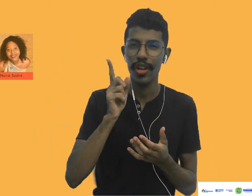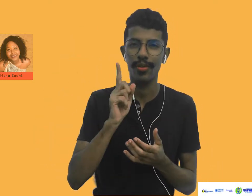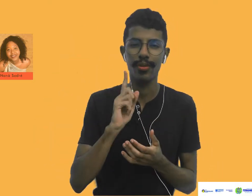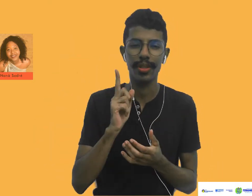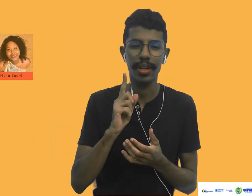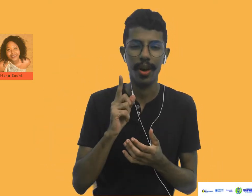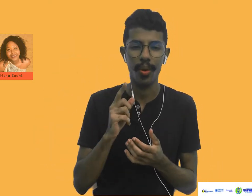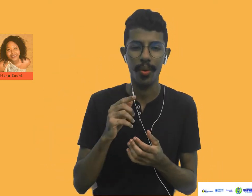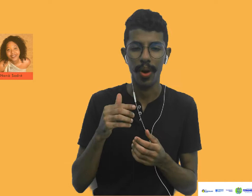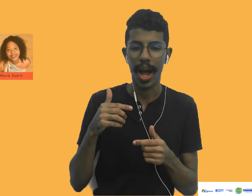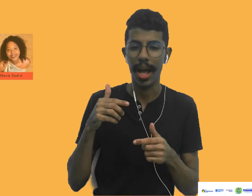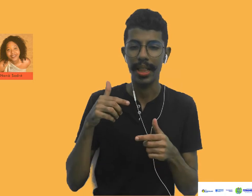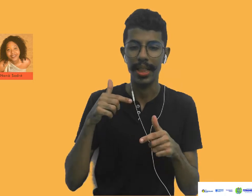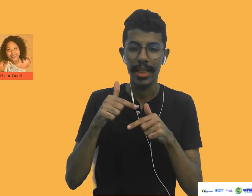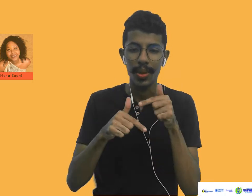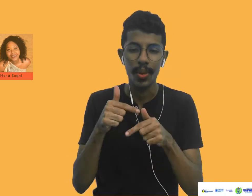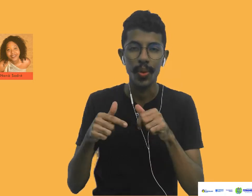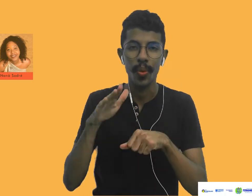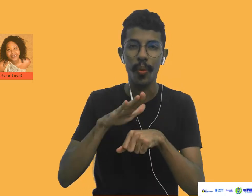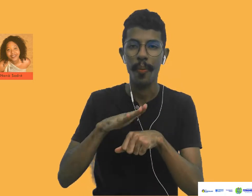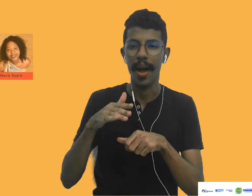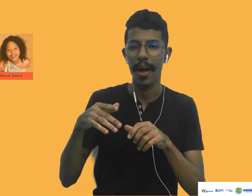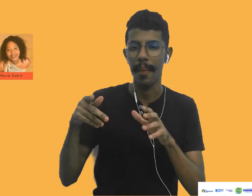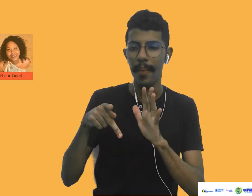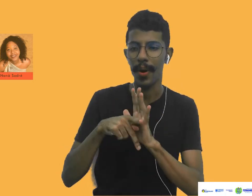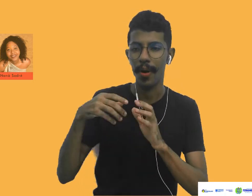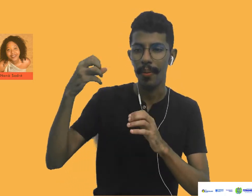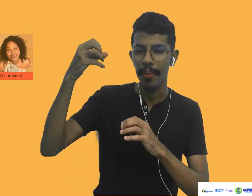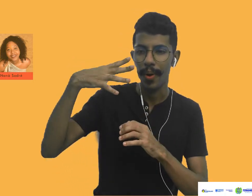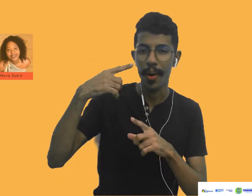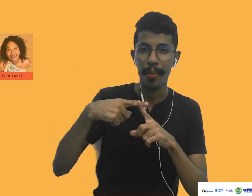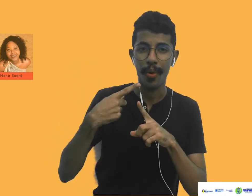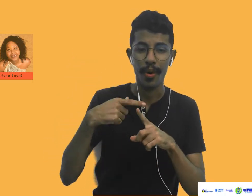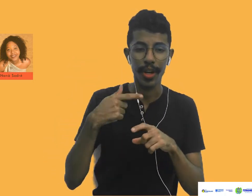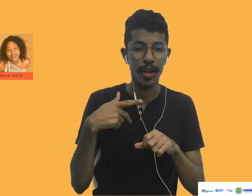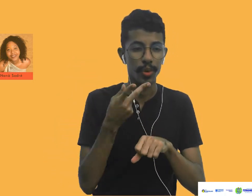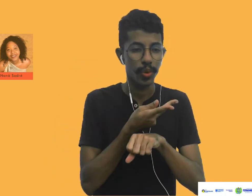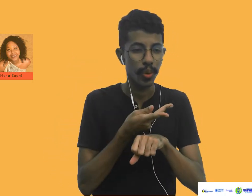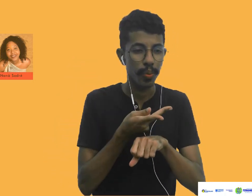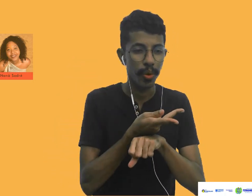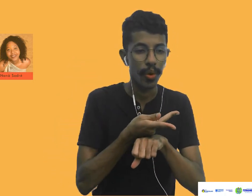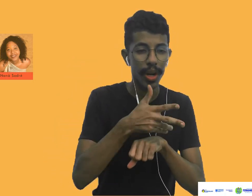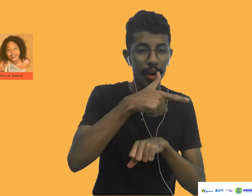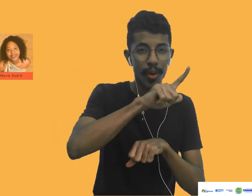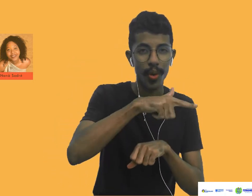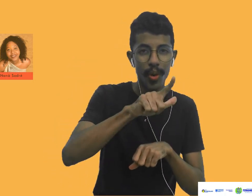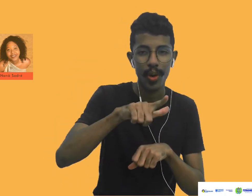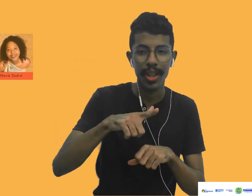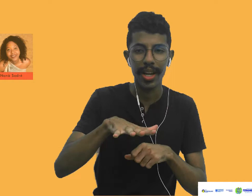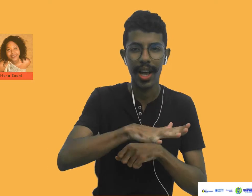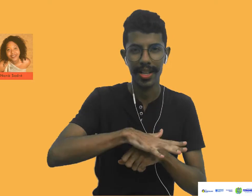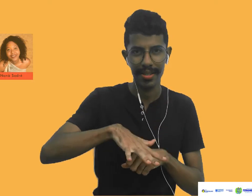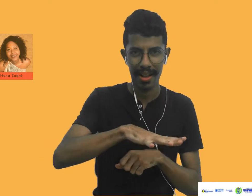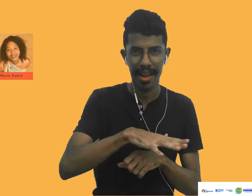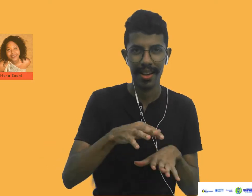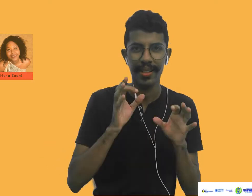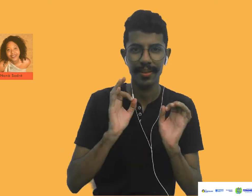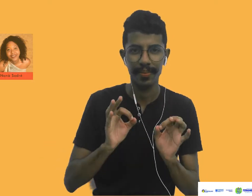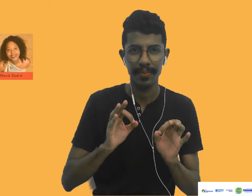porque eu estou me dedicando completamente à produção e à interpretação e à direção e ao cuidar do espaço posto e tal,